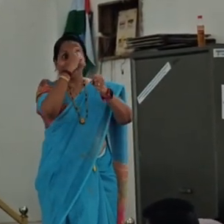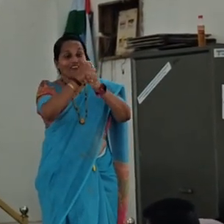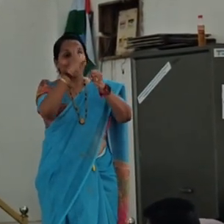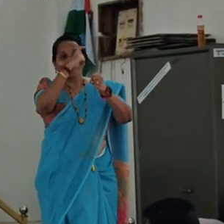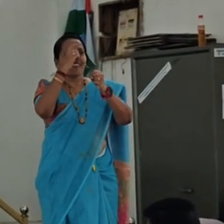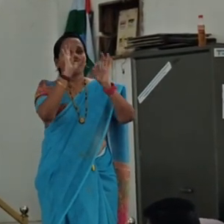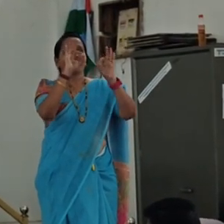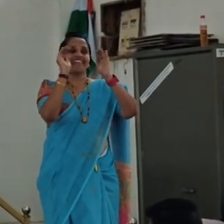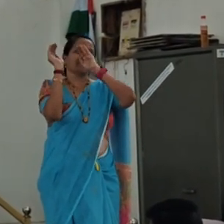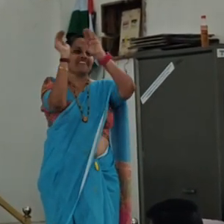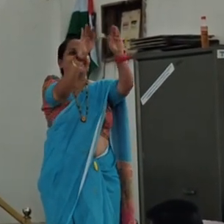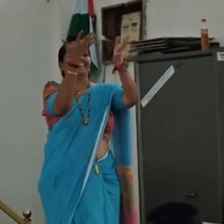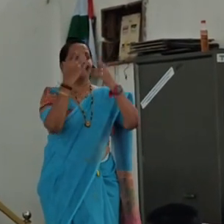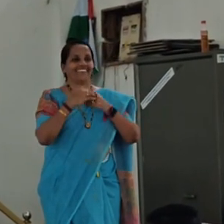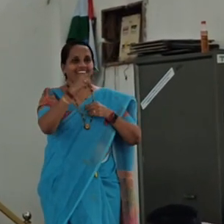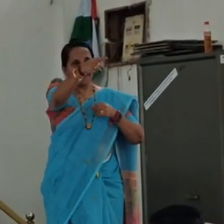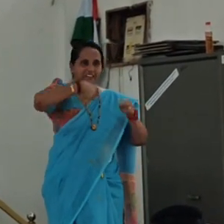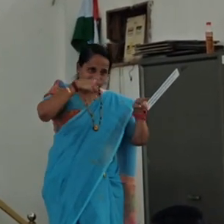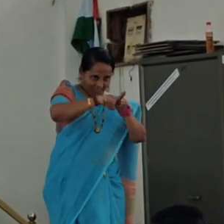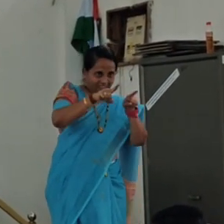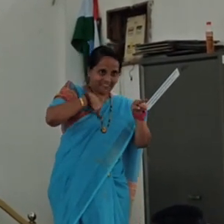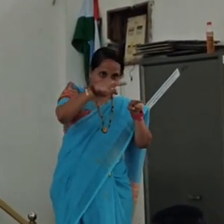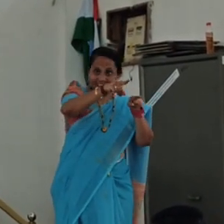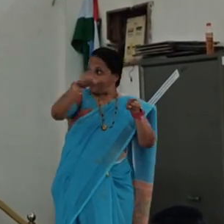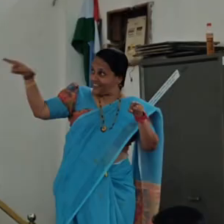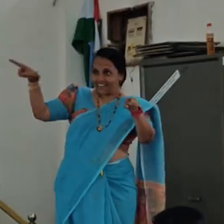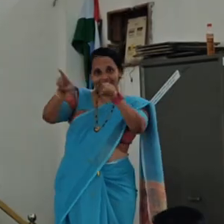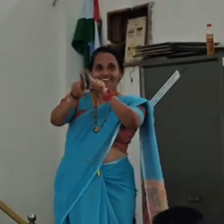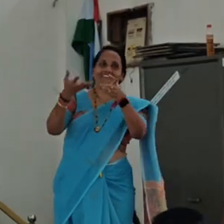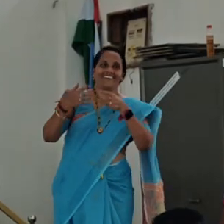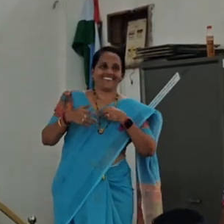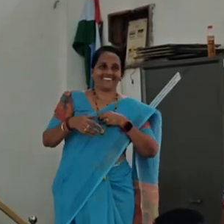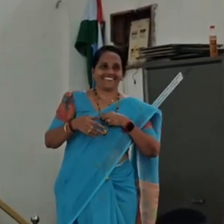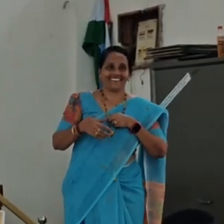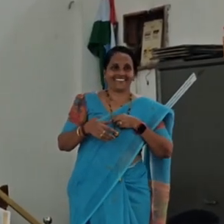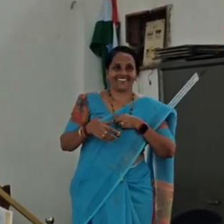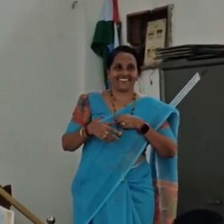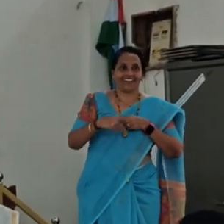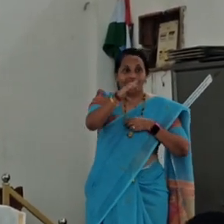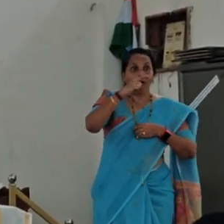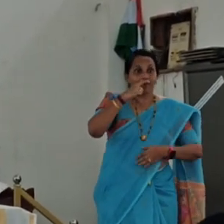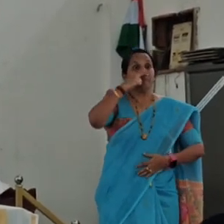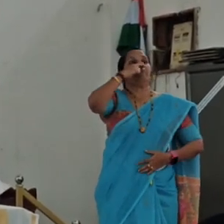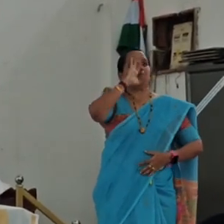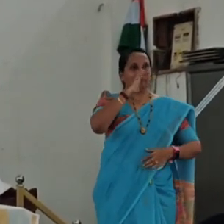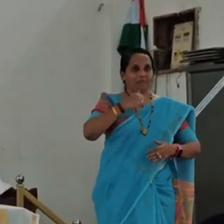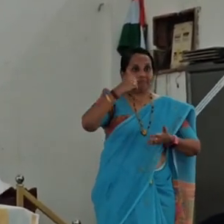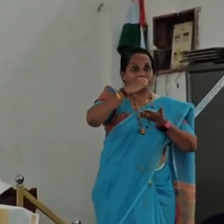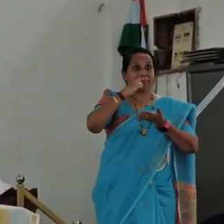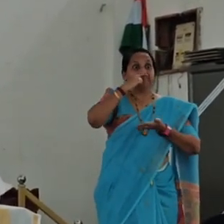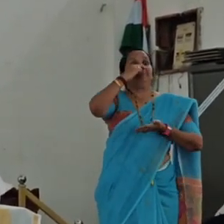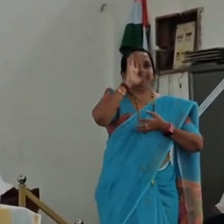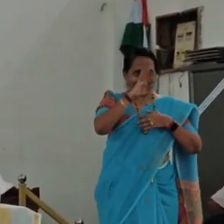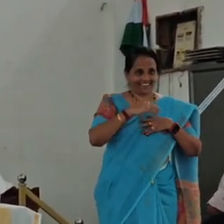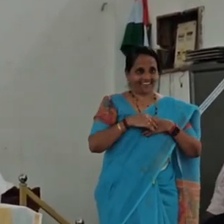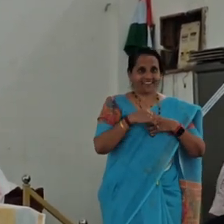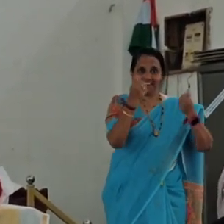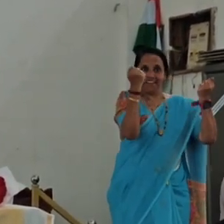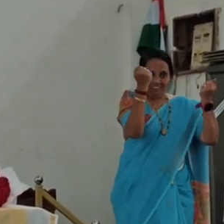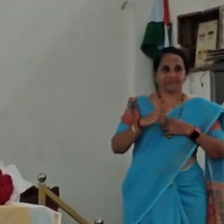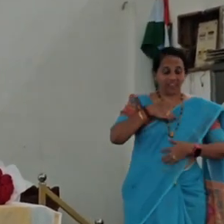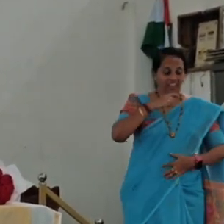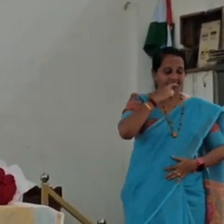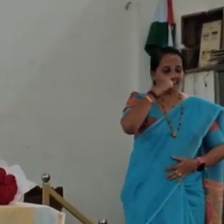like others. సో అది మీకు చాలా గర్వంగా ఉంటుంది, చాలా ఎనర్జెటిక్ గా